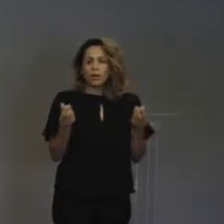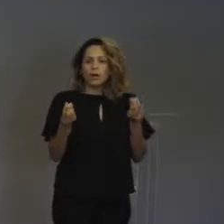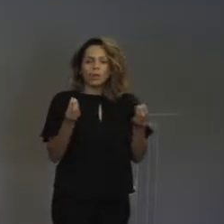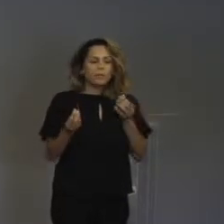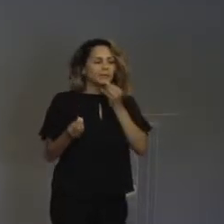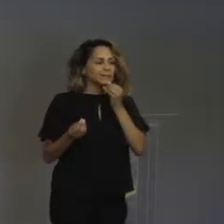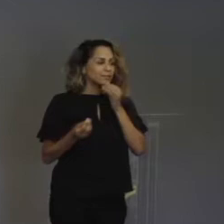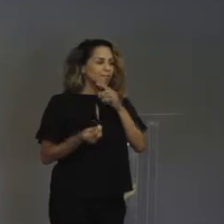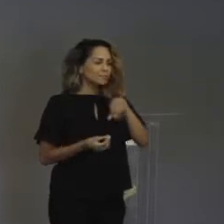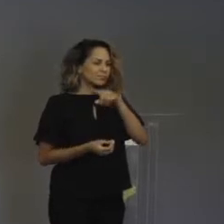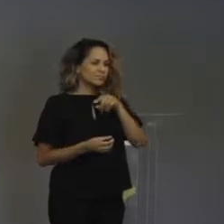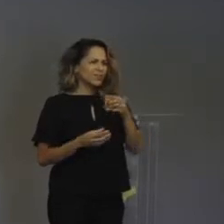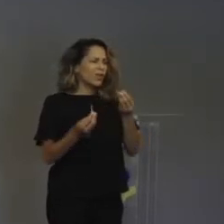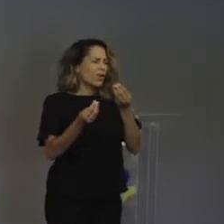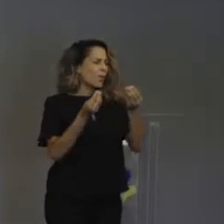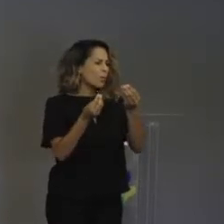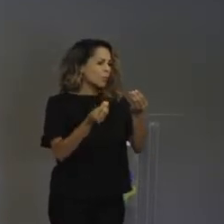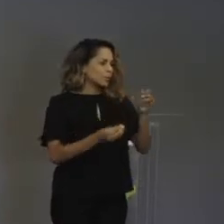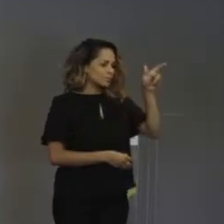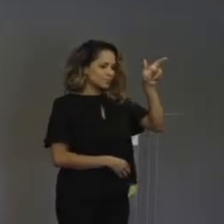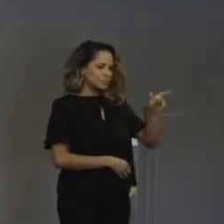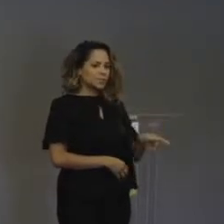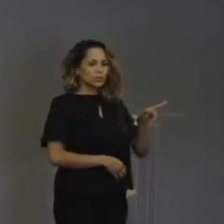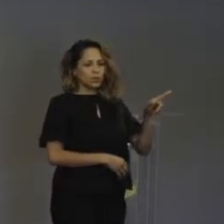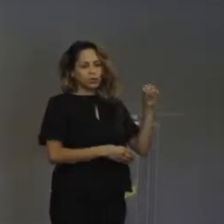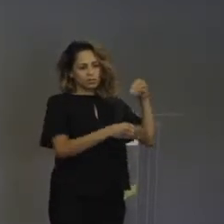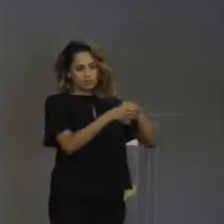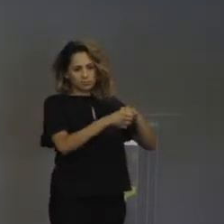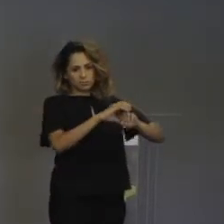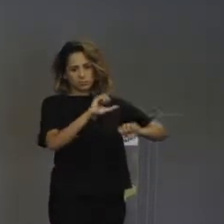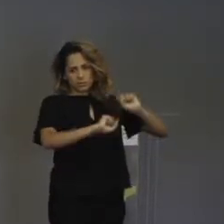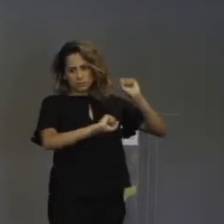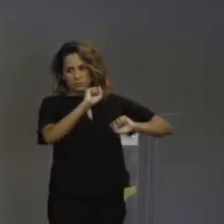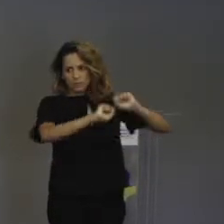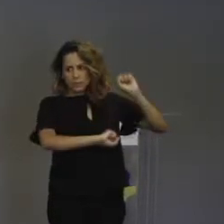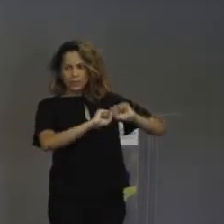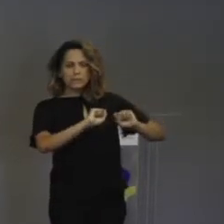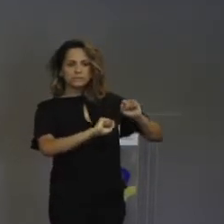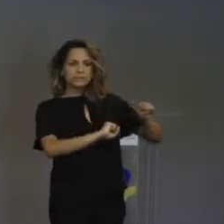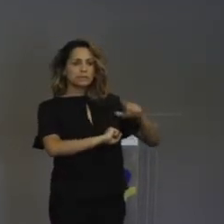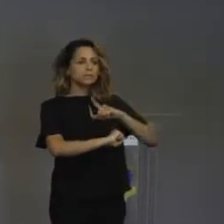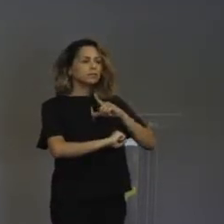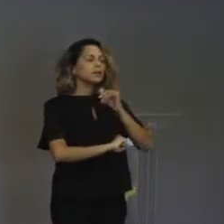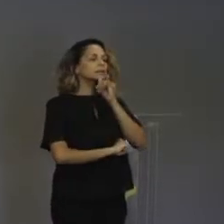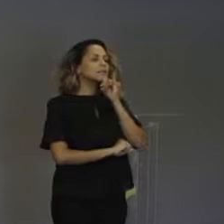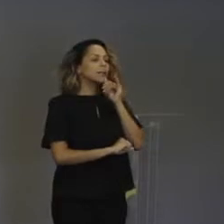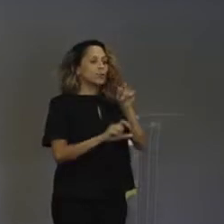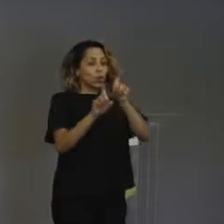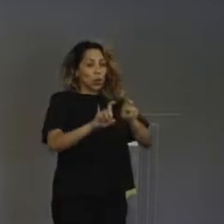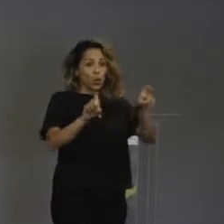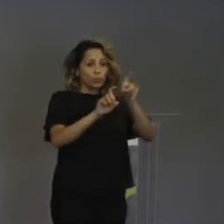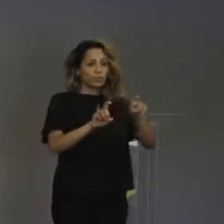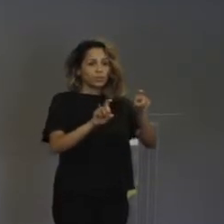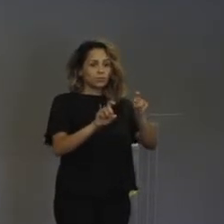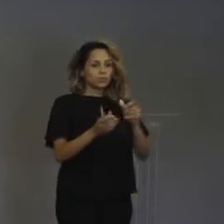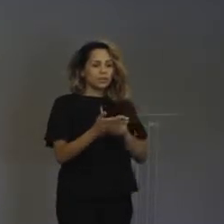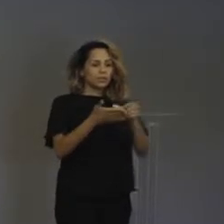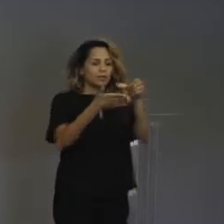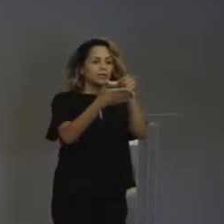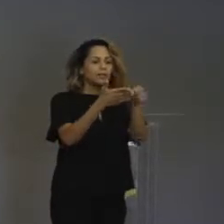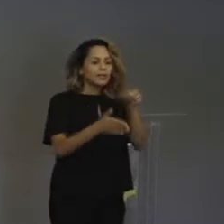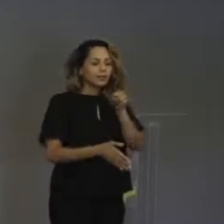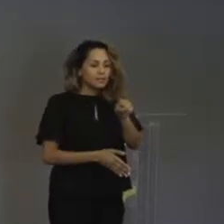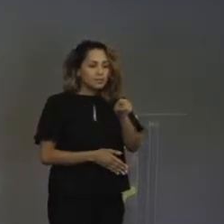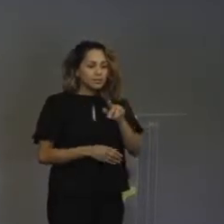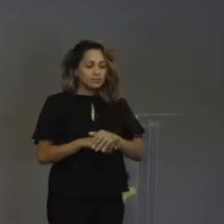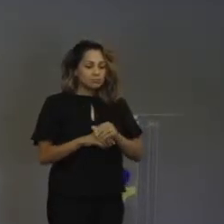você faz com que uma pessoa, numa empresa, tenha um post-it no computador, seja inovador hoje, seja criativo hoje.